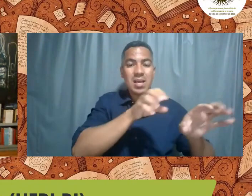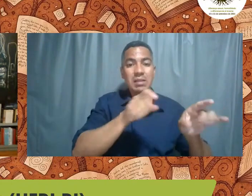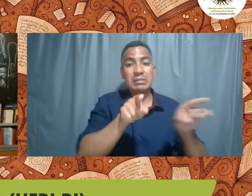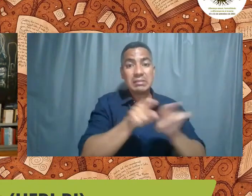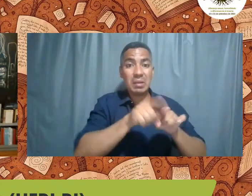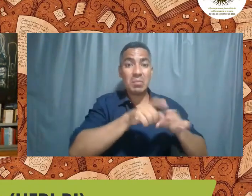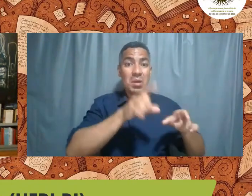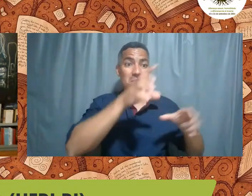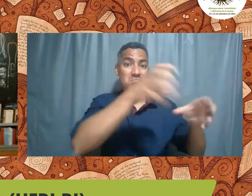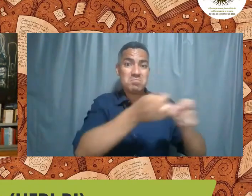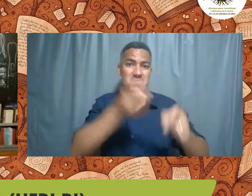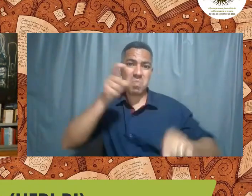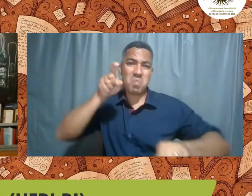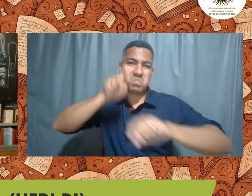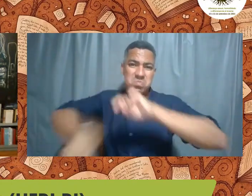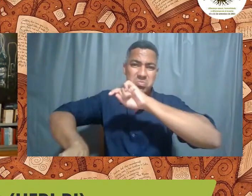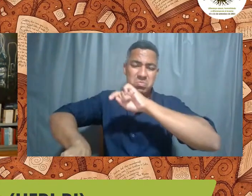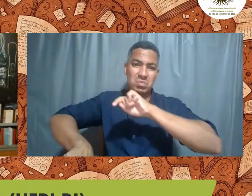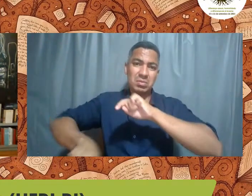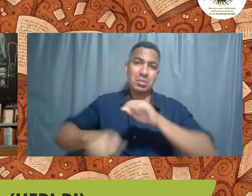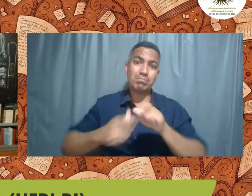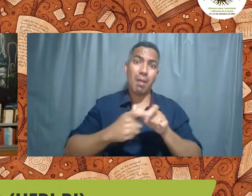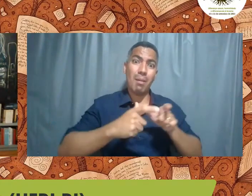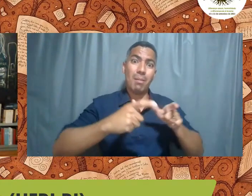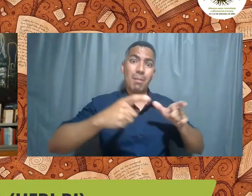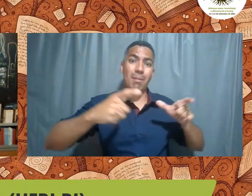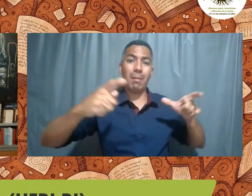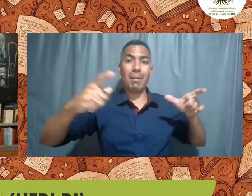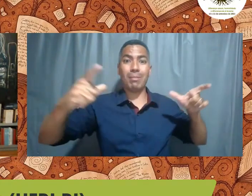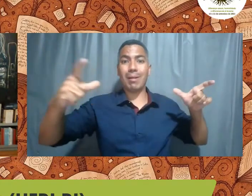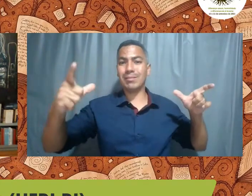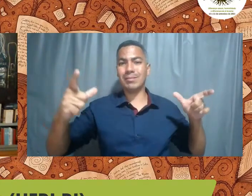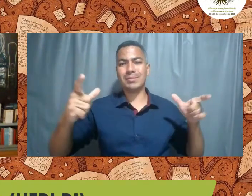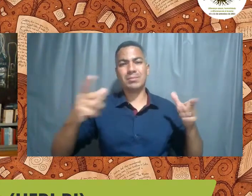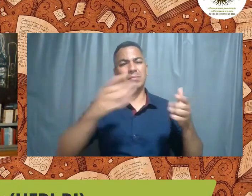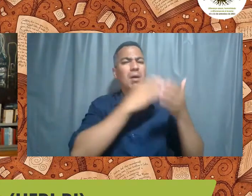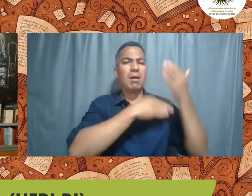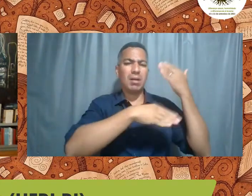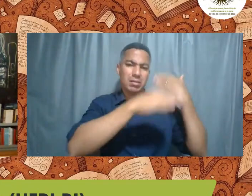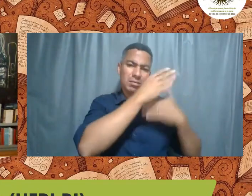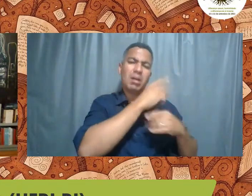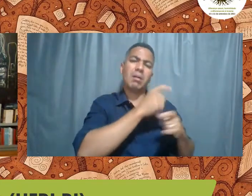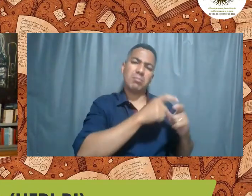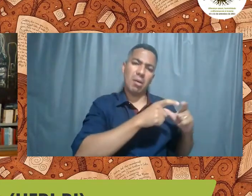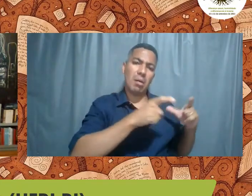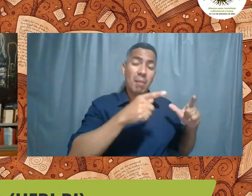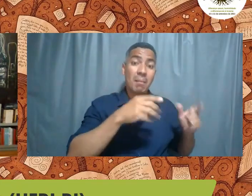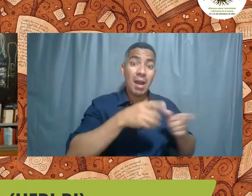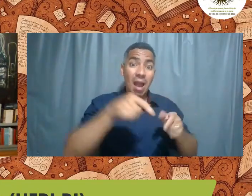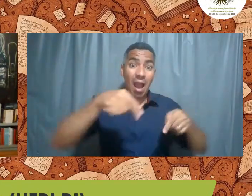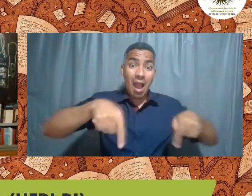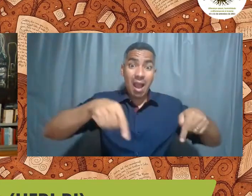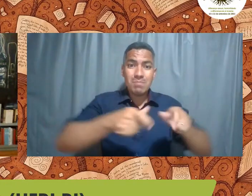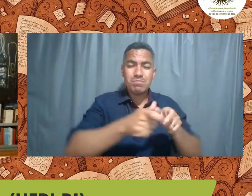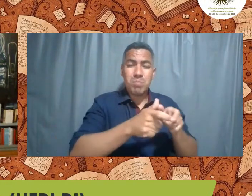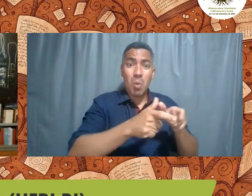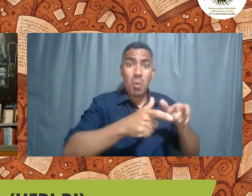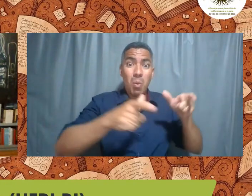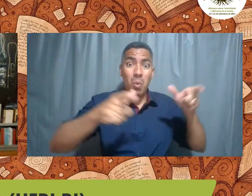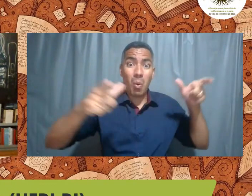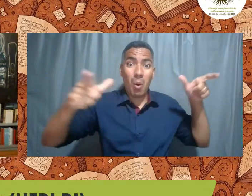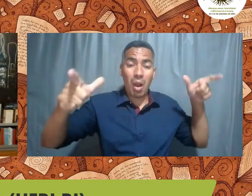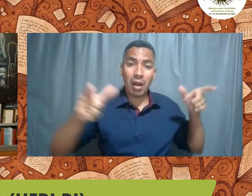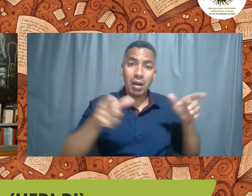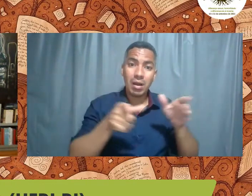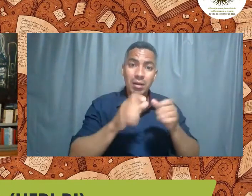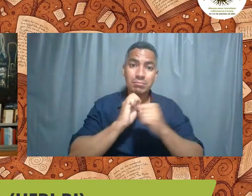escala muito maior ao que se dava antes da pandemia. Não se pode